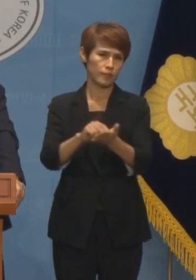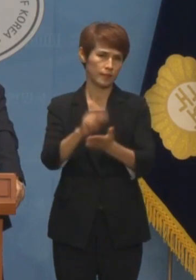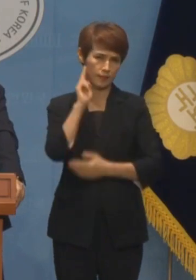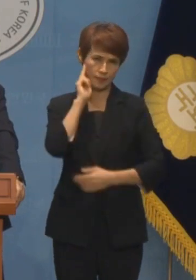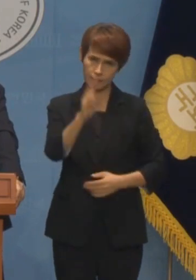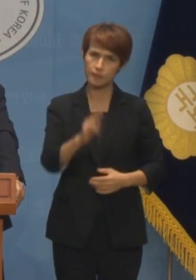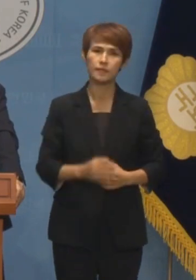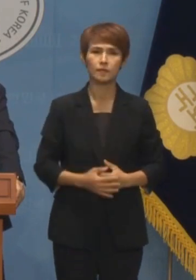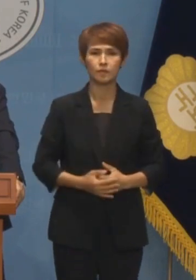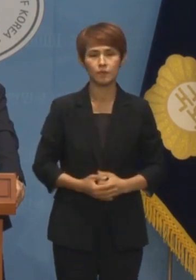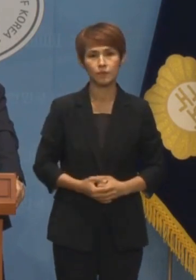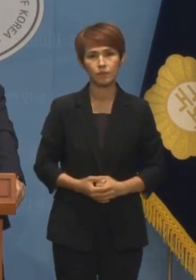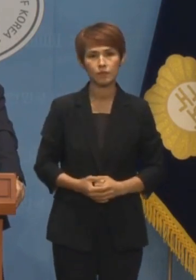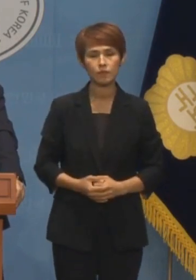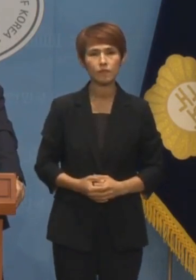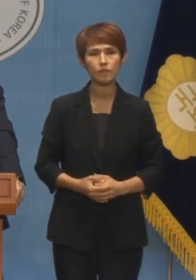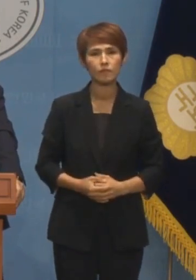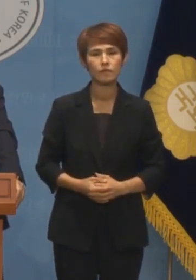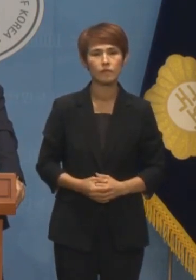겁니다.